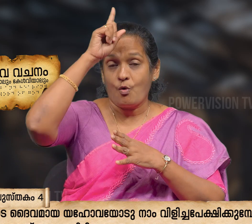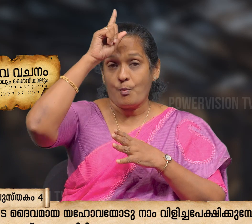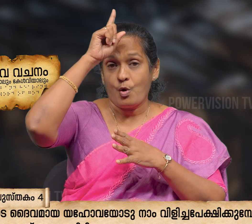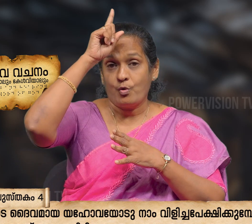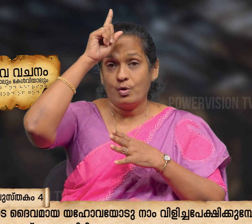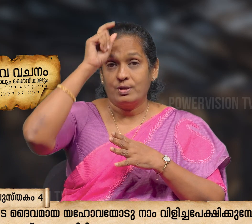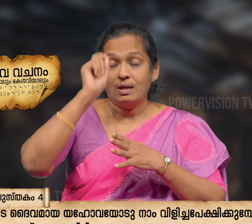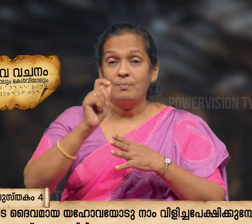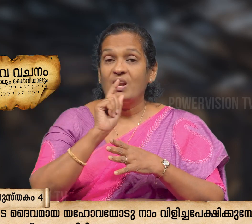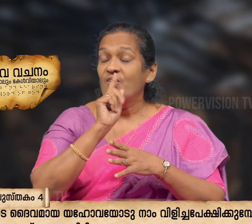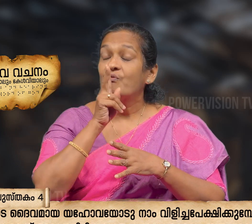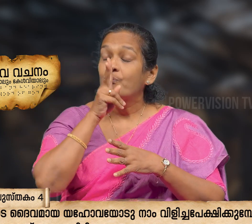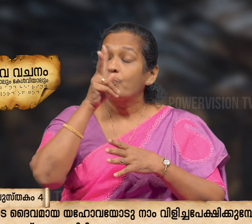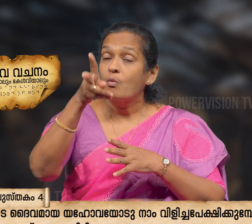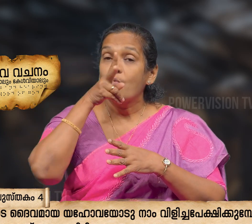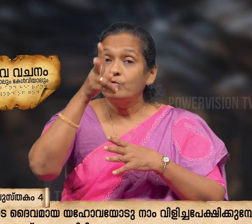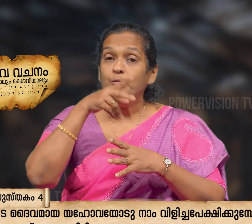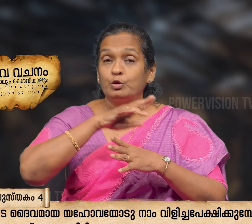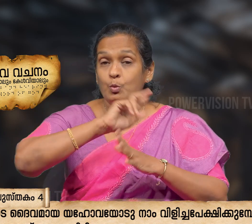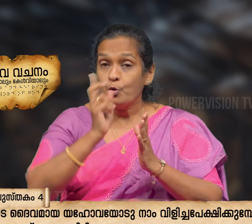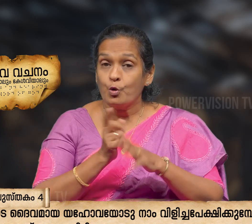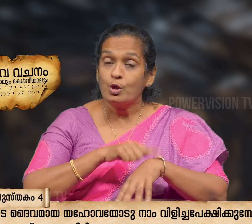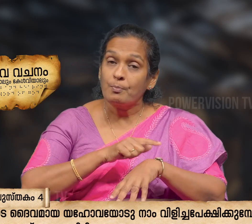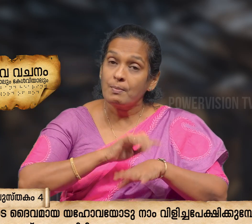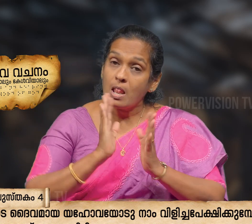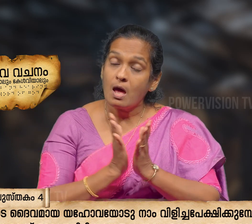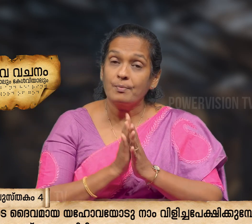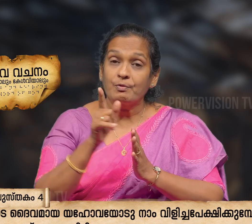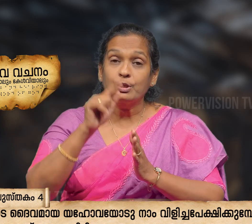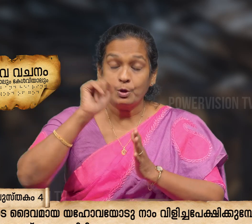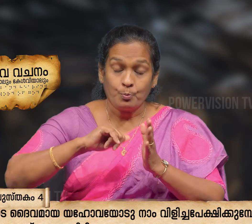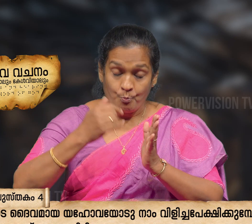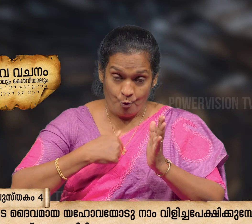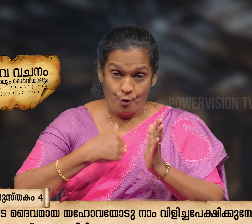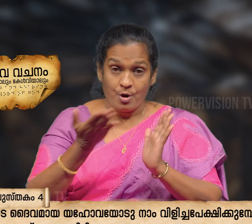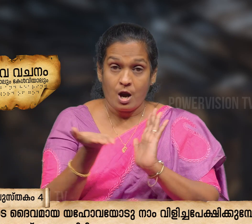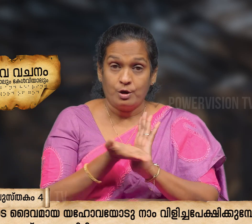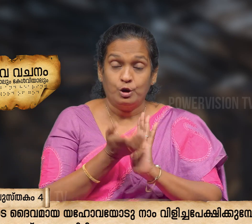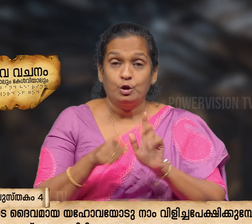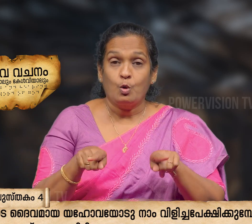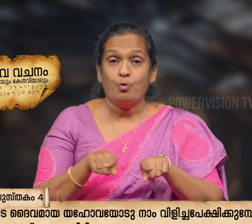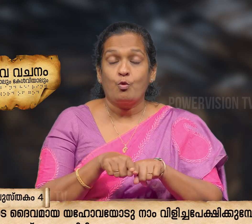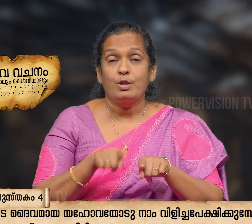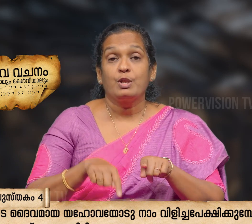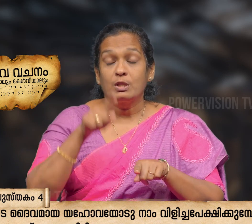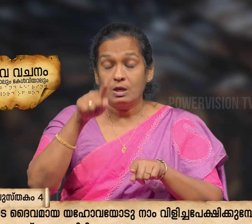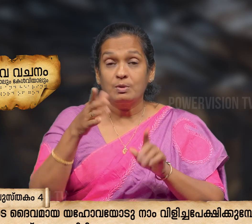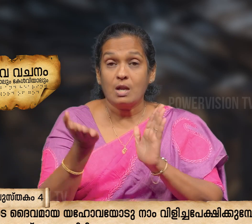നാം വിളിച്ചപേക്ഷിക്കുമ്പോഴൊക്കെയും അവൻ നമുക്ക് അടുത്തിരിക്കുന്നത് പോലെ ദൈവം ഇത്ര അടുത്തിരിക്കുന്ന